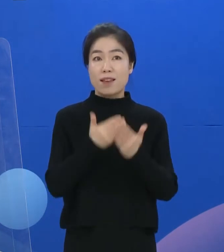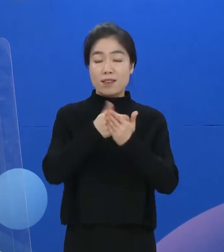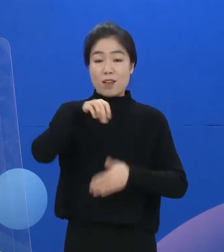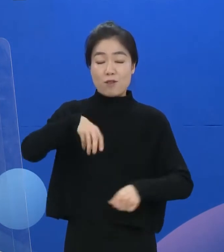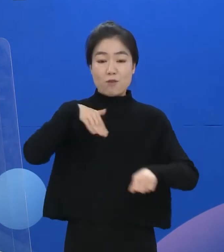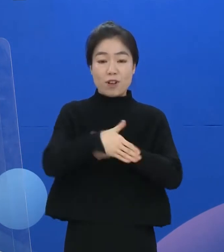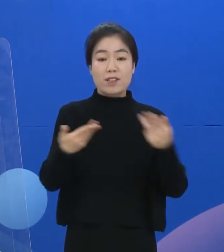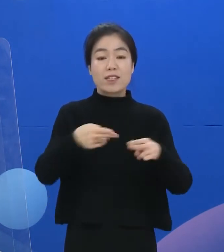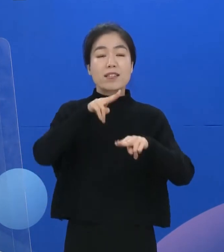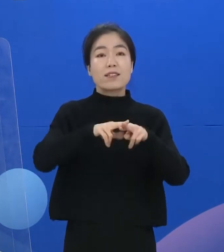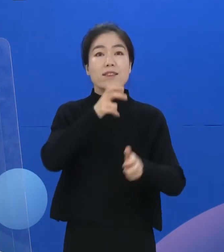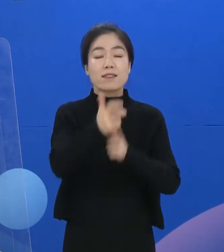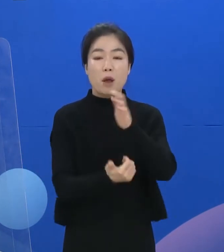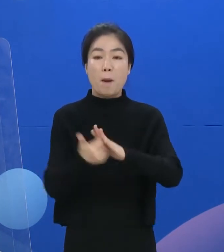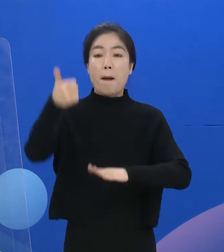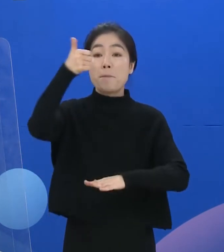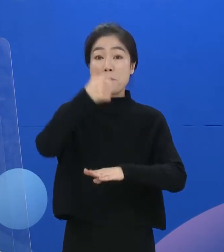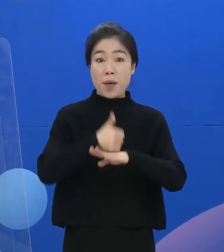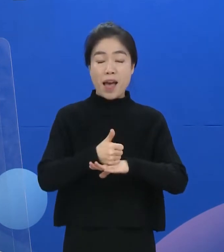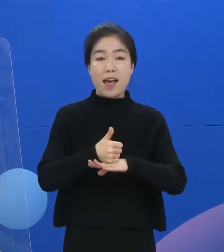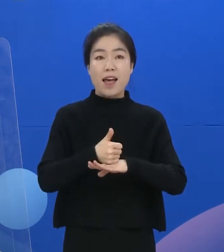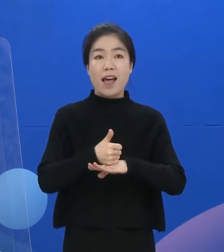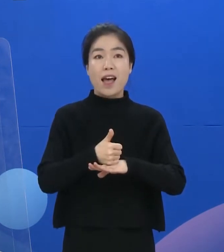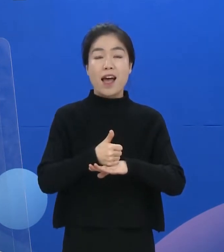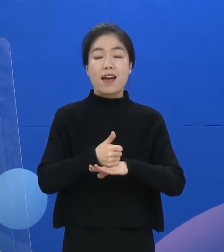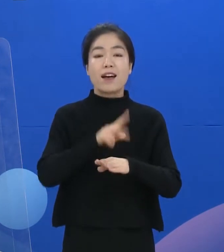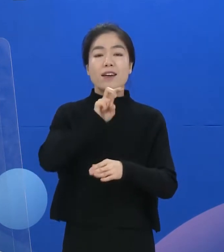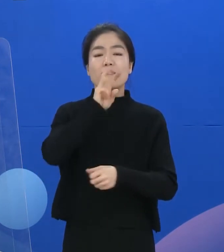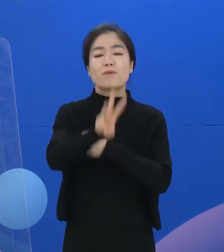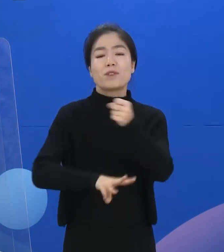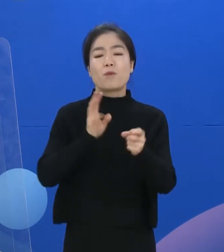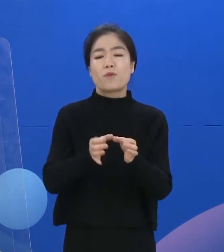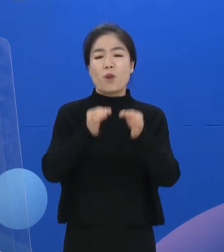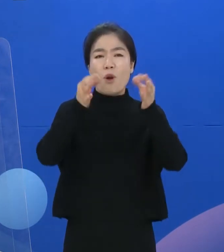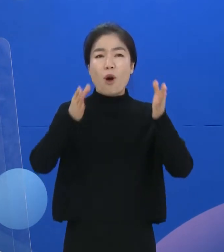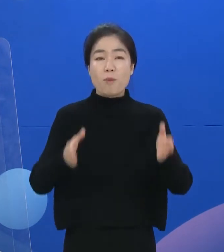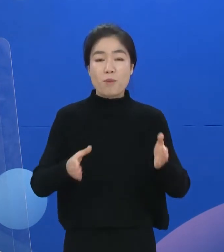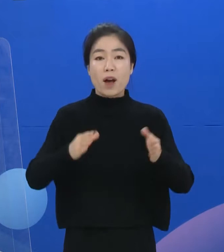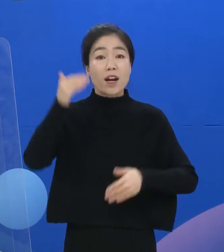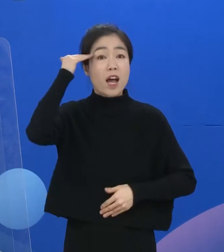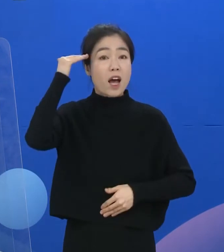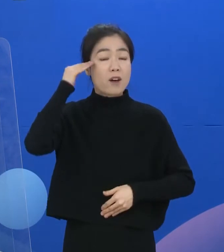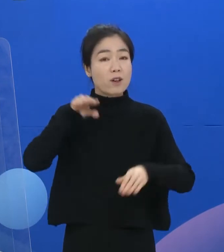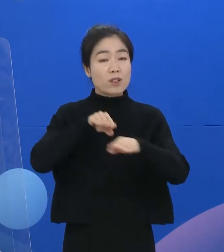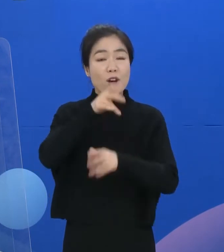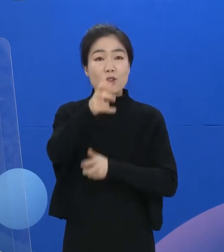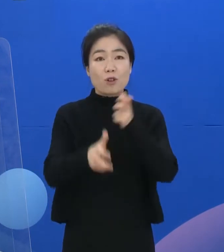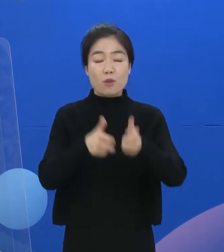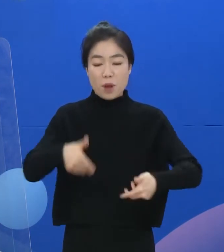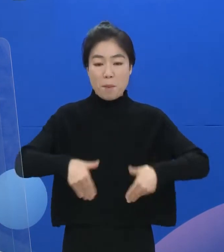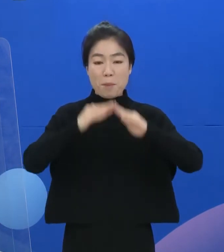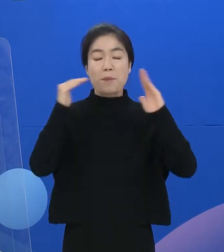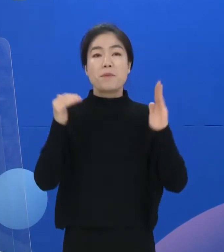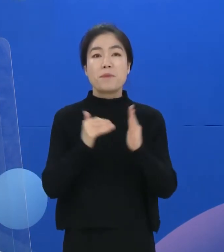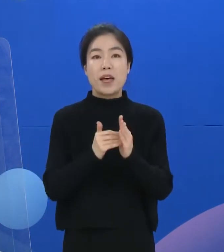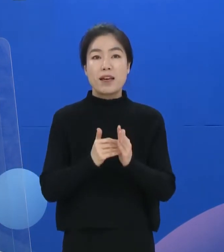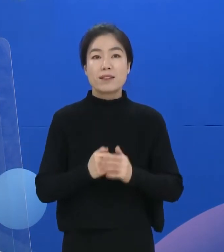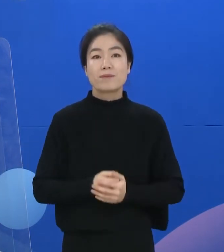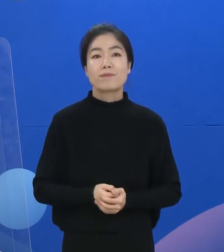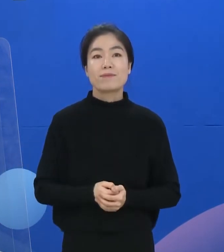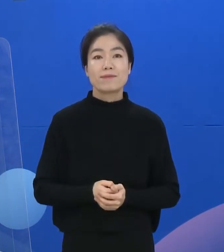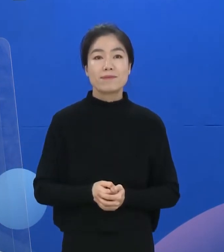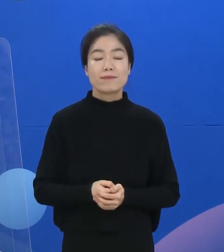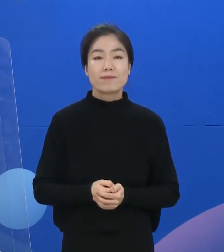첫째 모두가 어려울 것이라고 예상했던 노사상생의 광주형 일자리 사업을 성공시켜